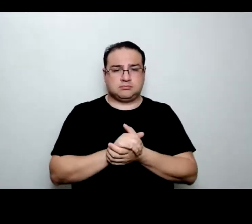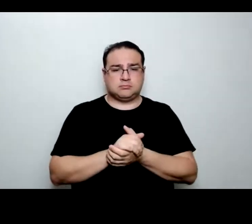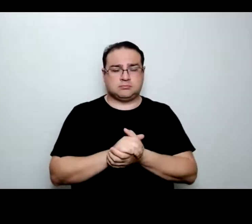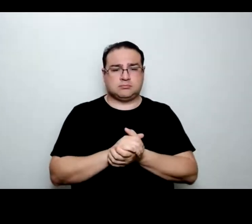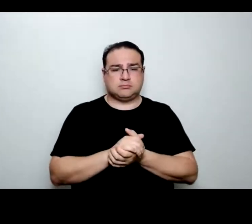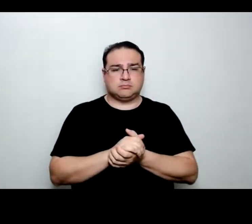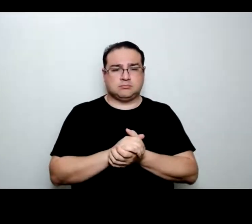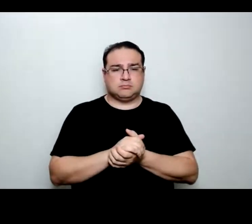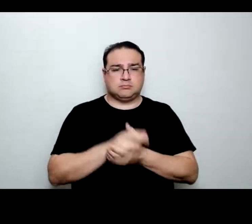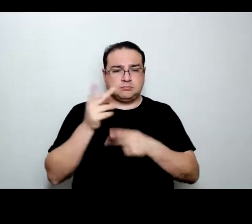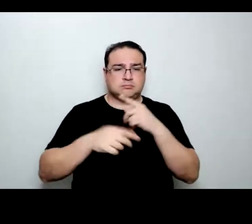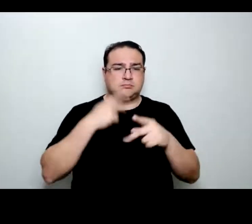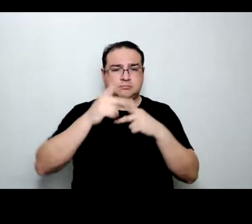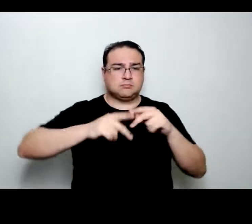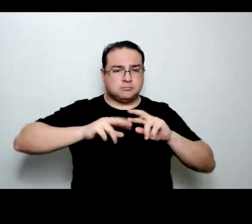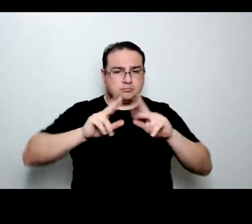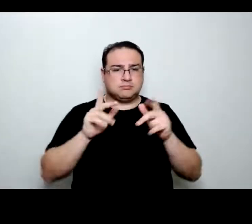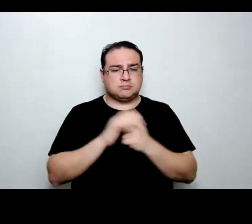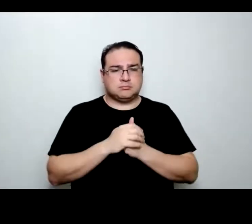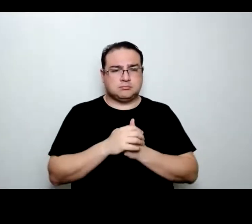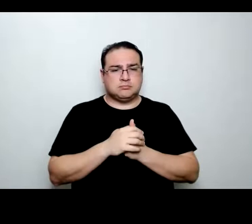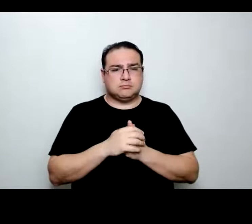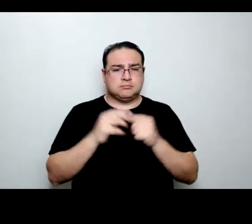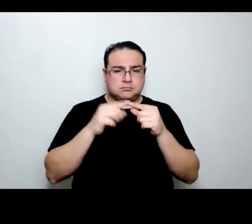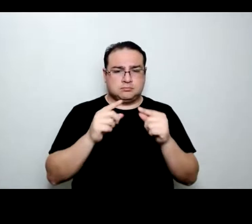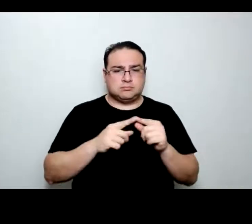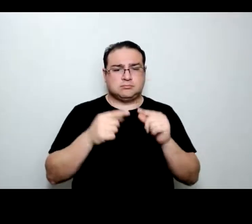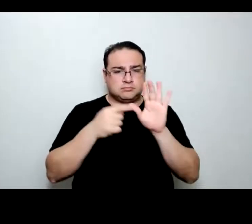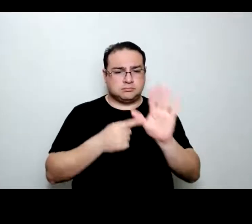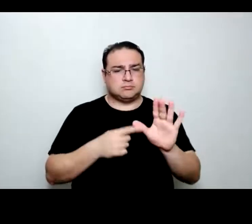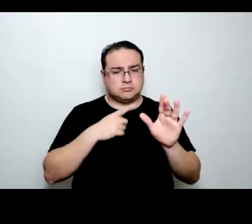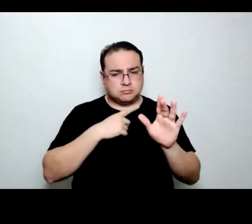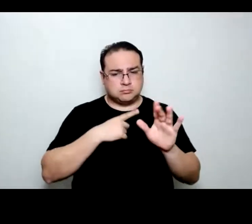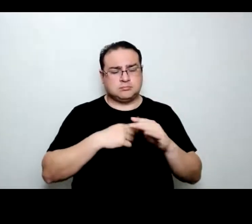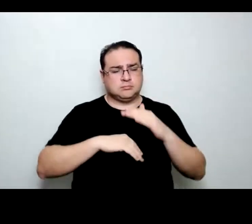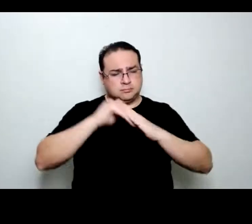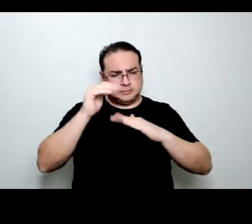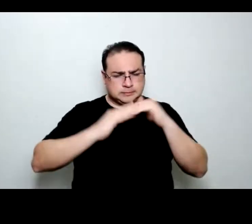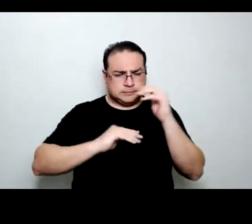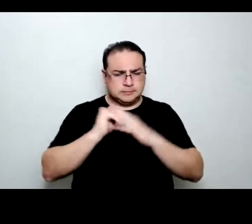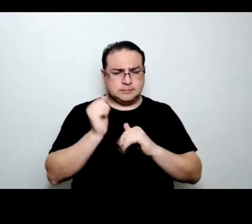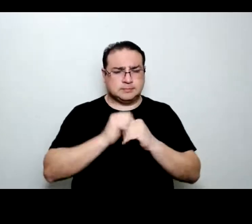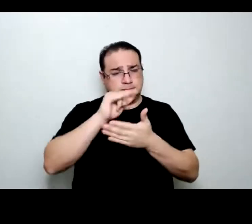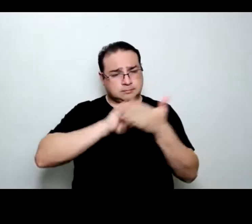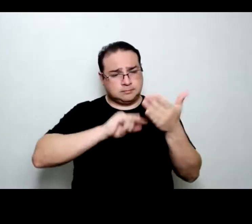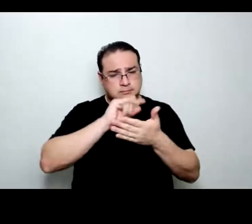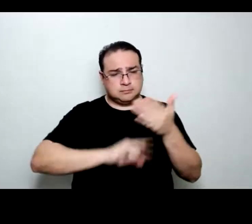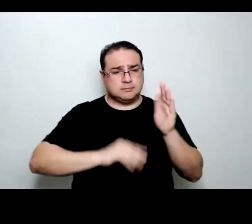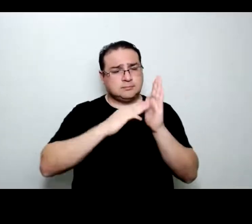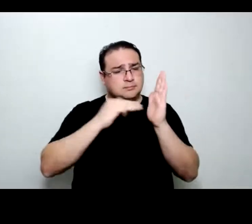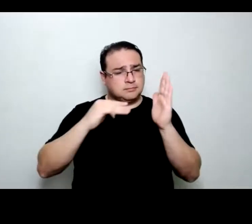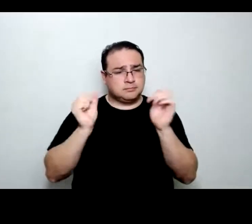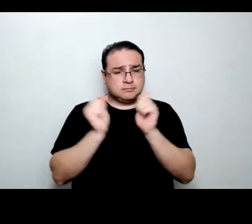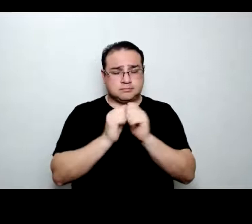não dispensá-las sob o pretexto de serem práticas de documentação